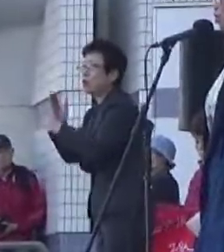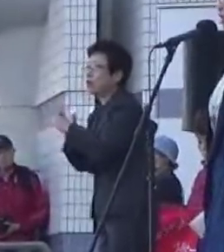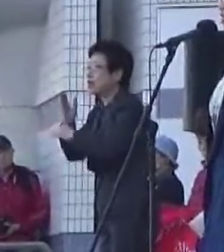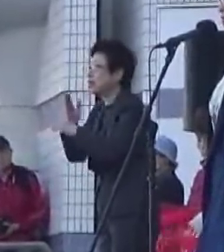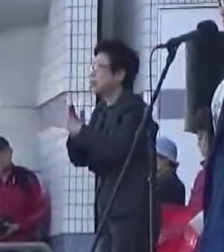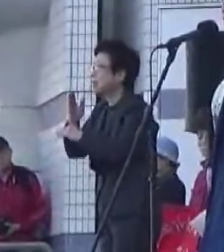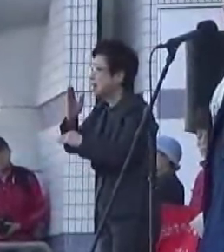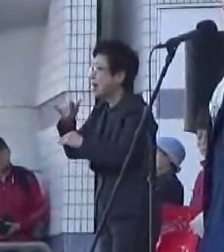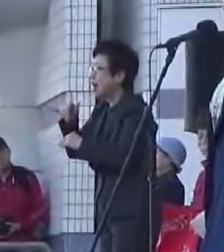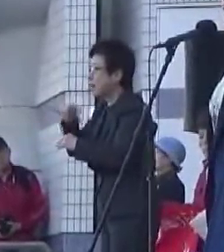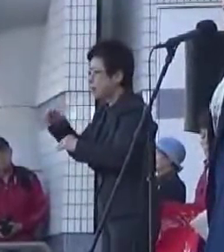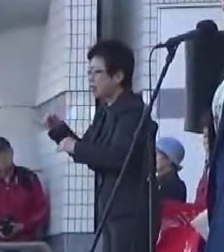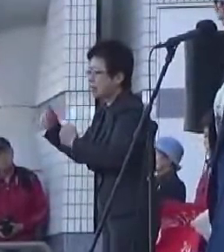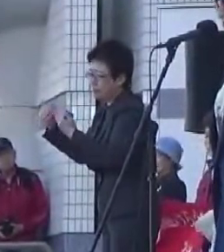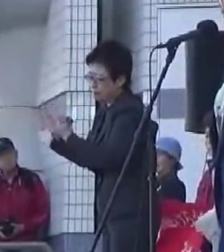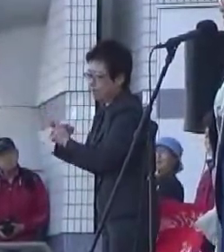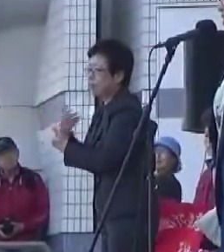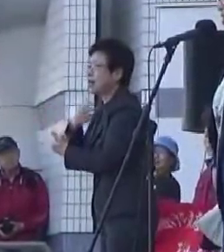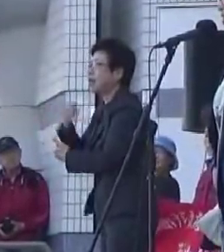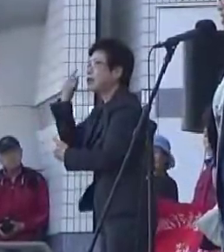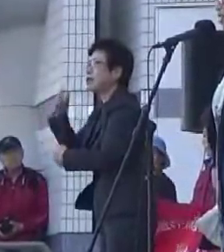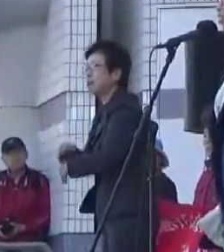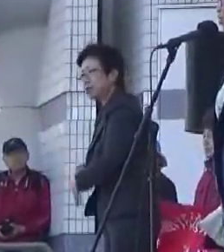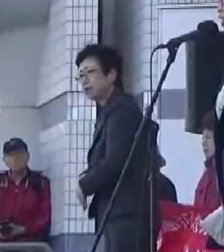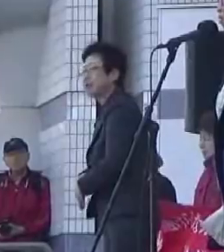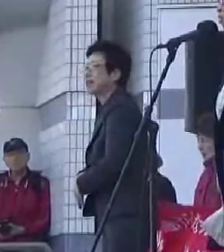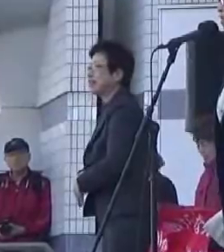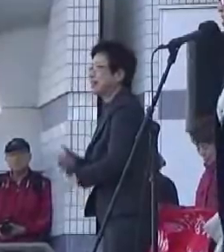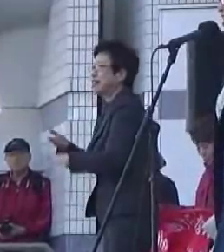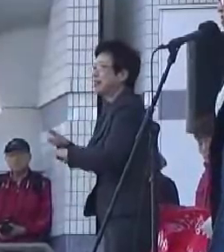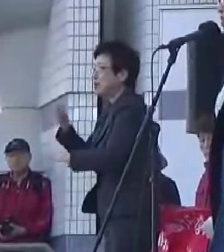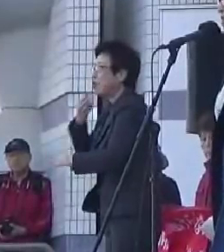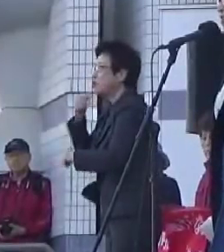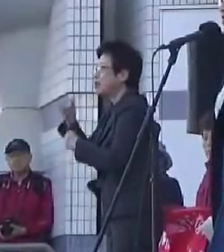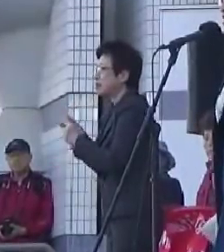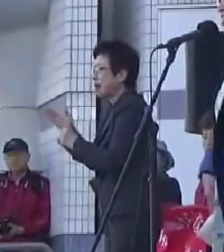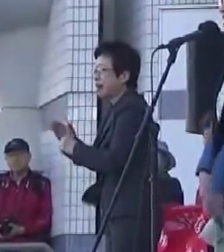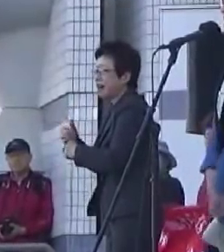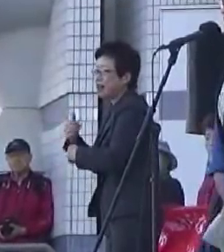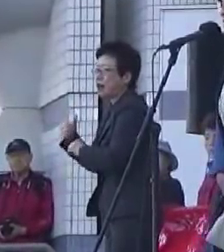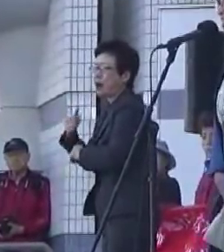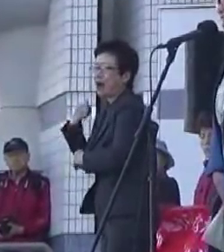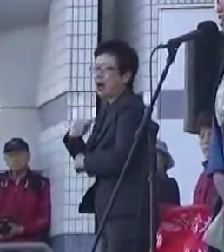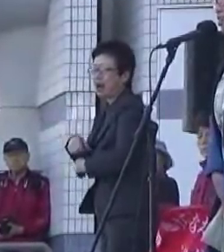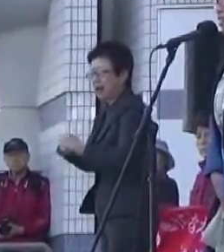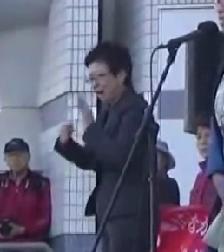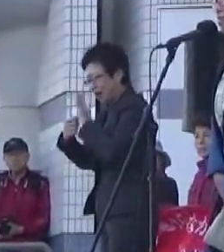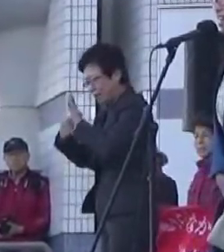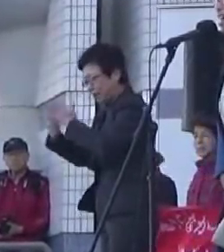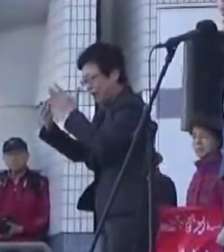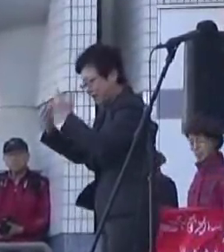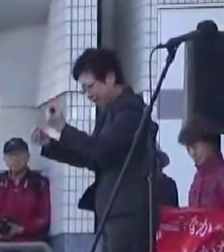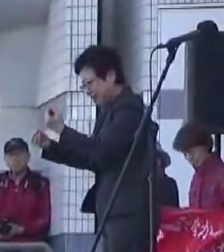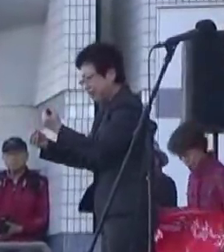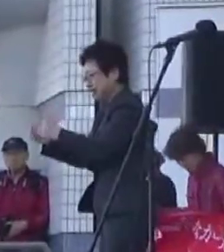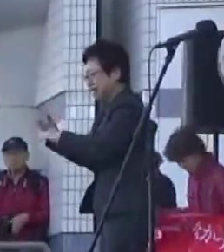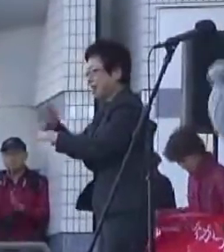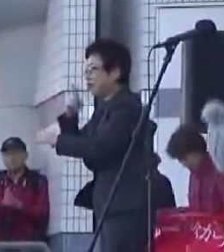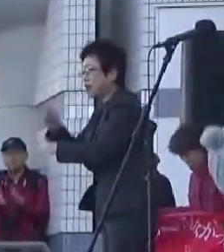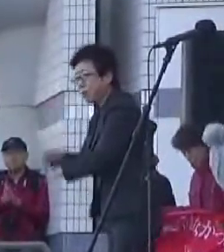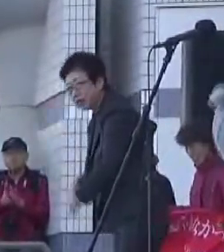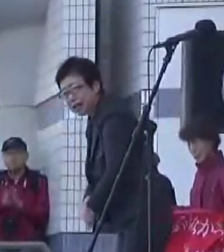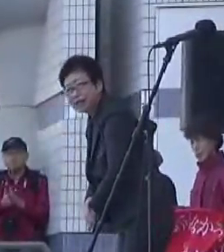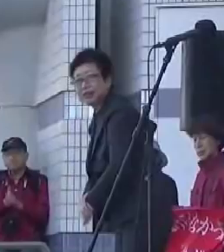権にノーを突きつけましょう。はい、以上福島からのアピールとさせていただきます。ありがとうございました。